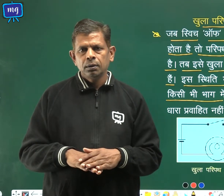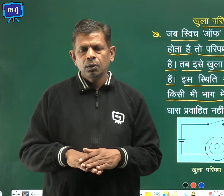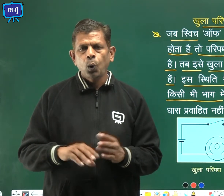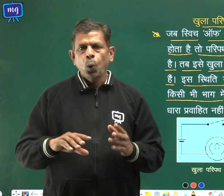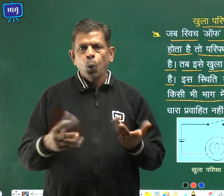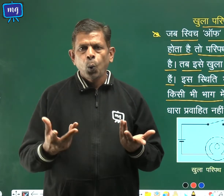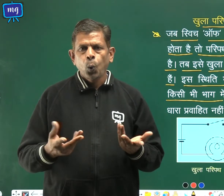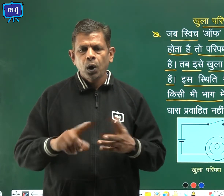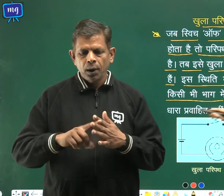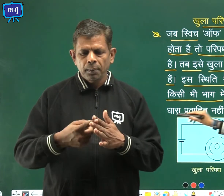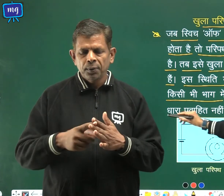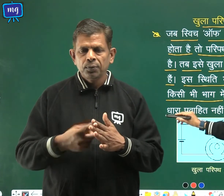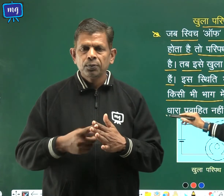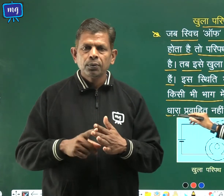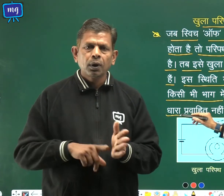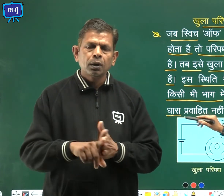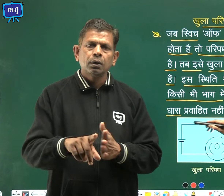कोई विद्युत धारा